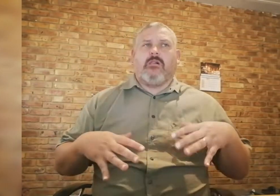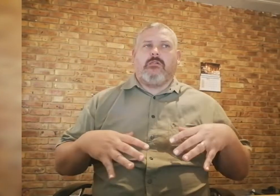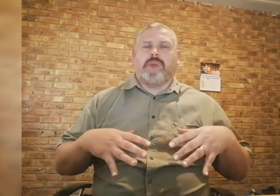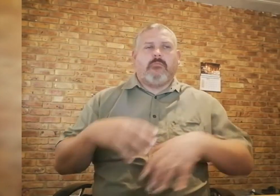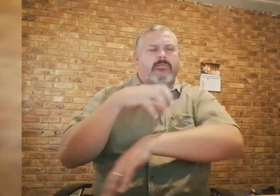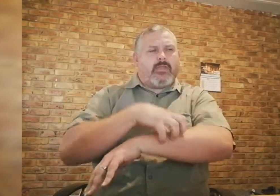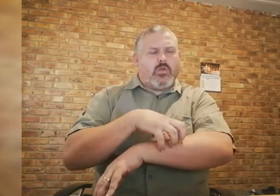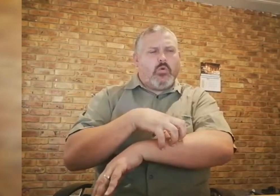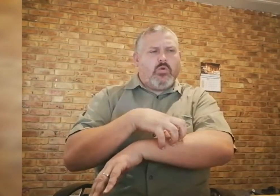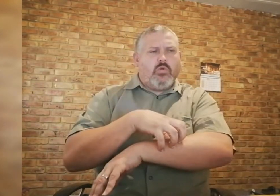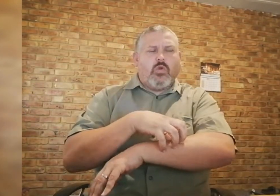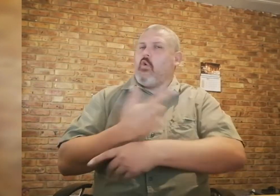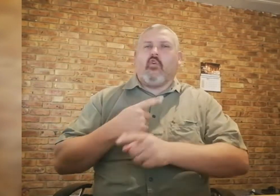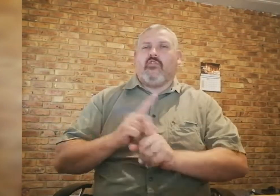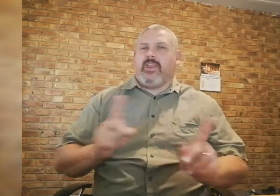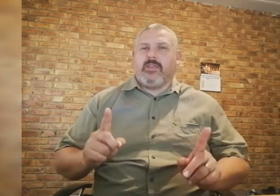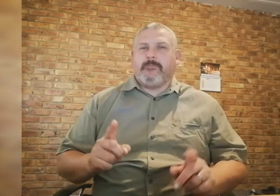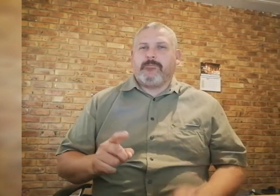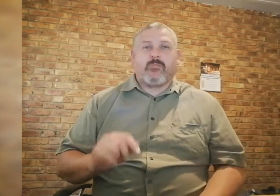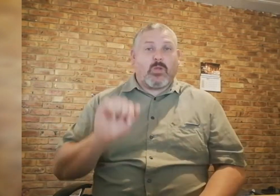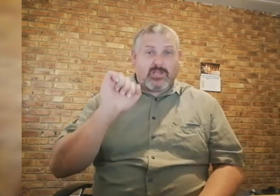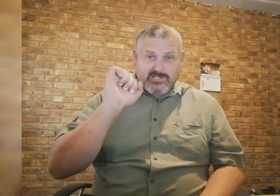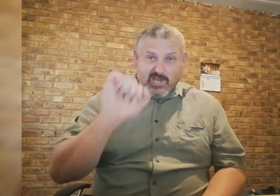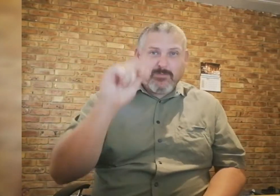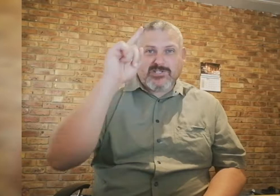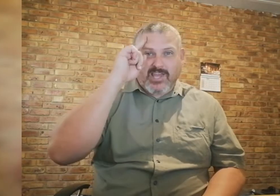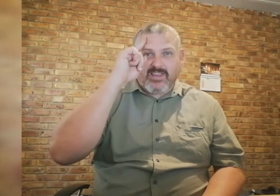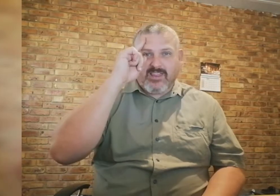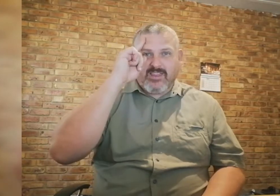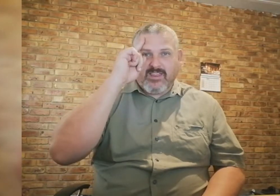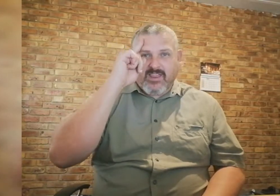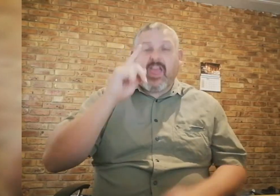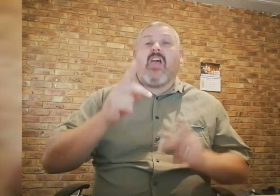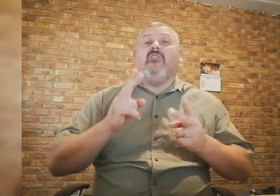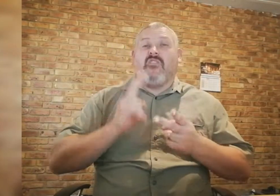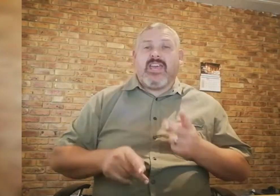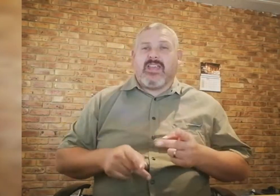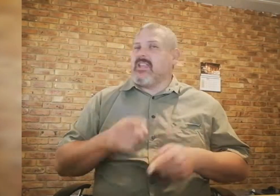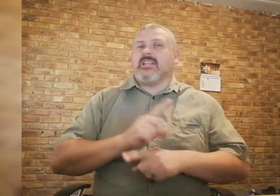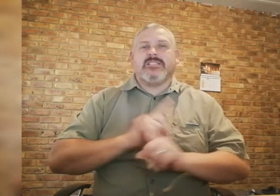wel, tattoo of niet. Het is jouw besluit. En weer, het is